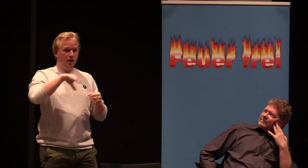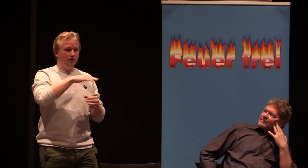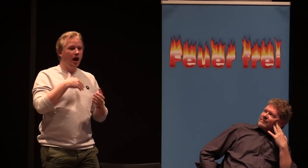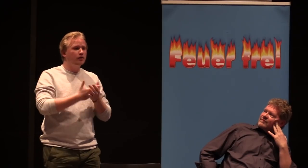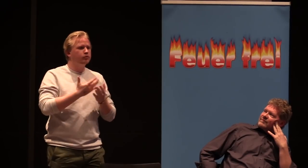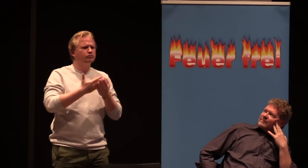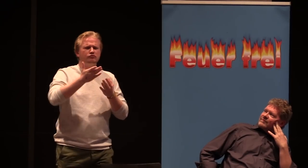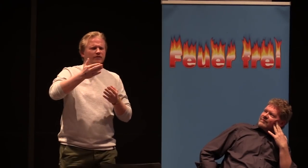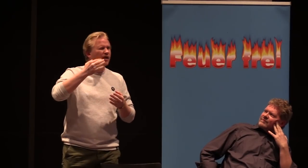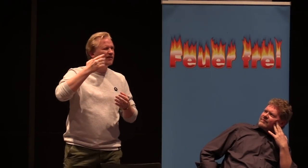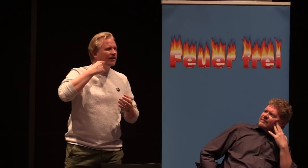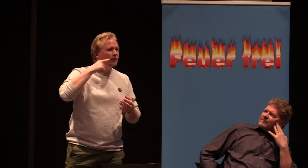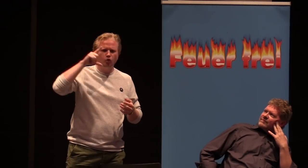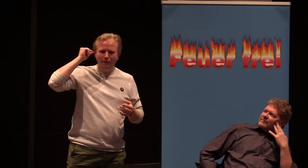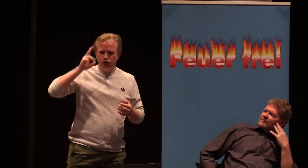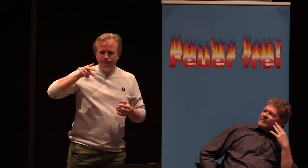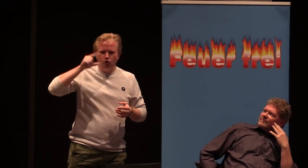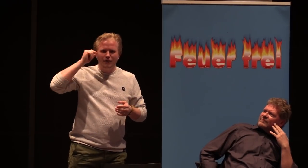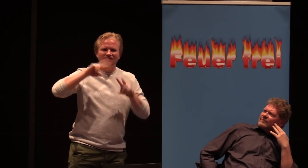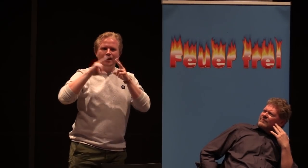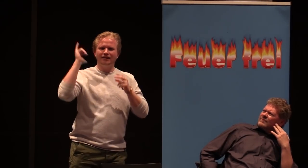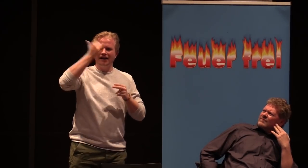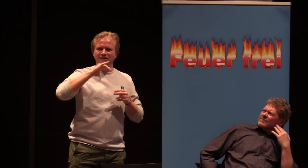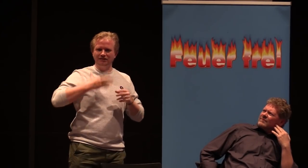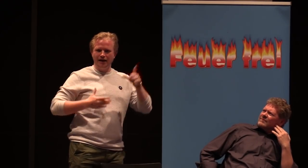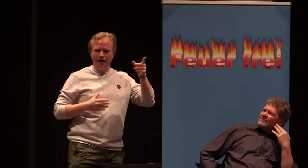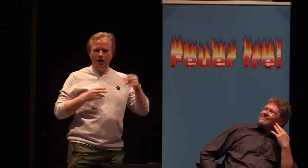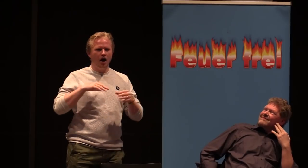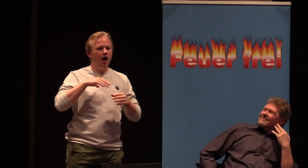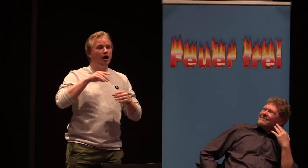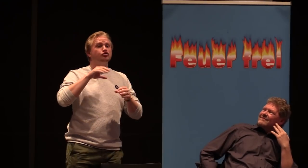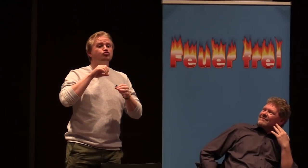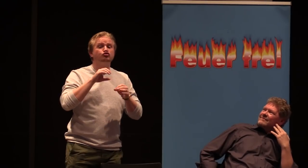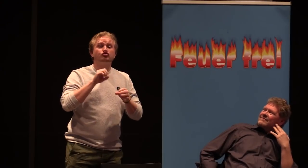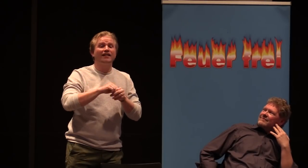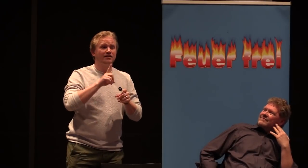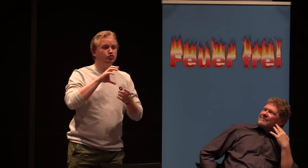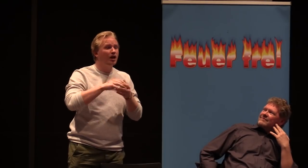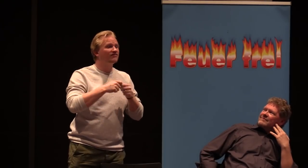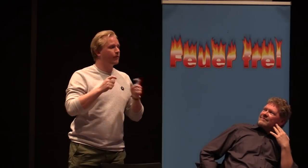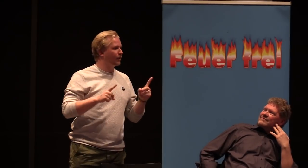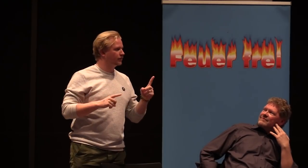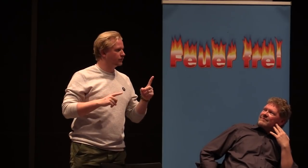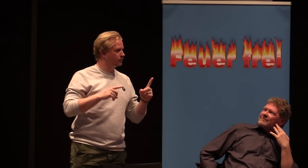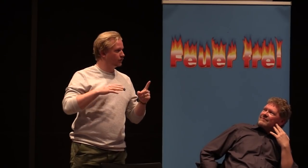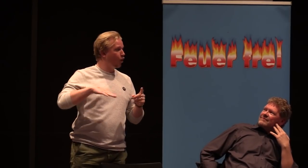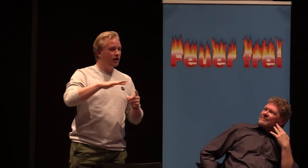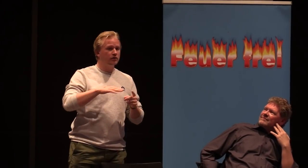wenn ich den Kölner Stadtverband vergleiche mit den Düsseldorfer, war das die Thoma meine ich, ne? Die war ja beim